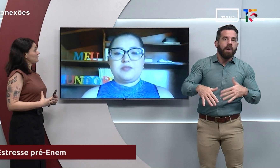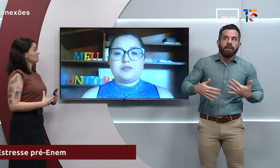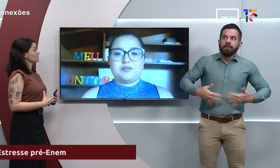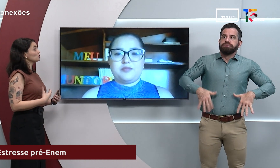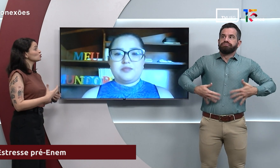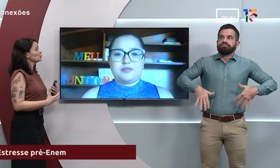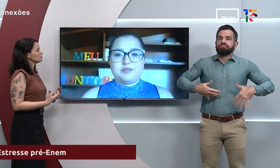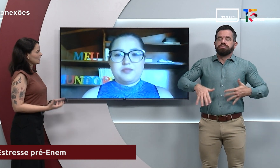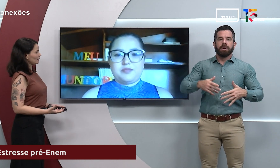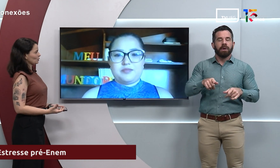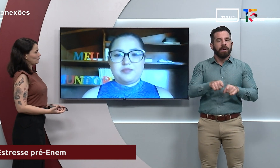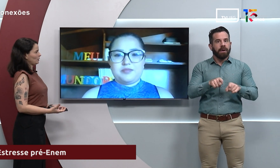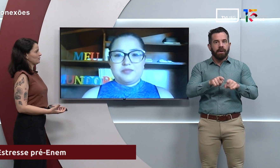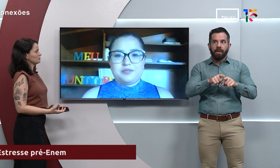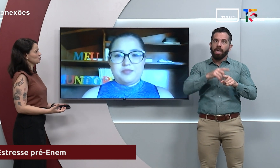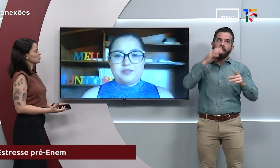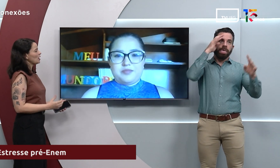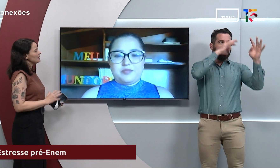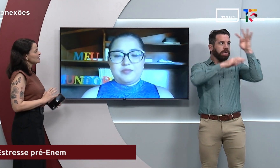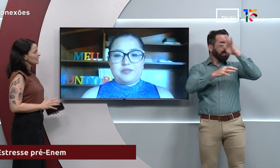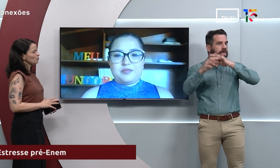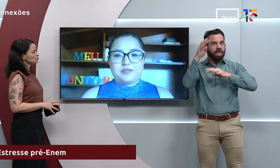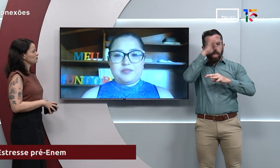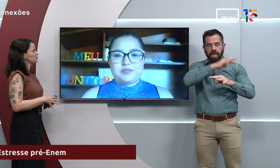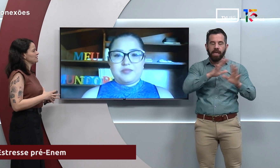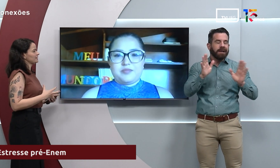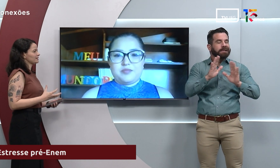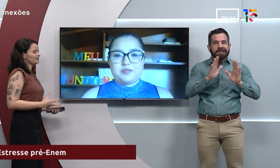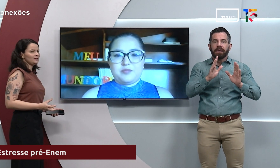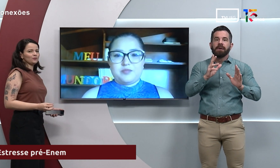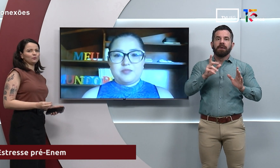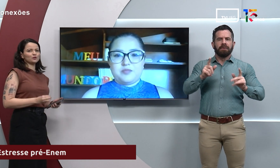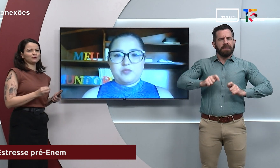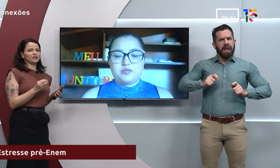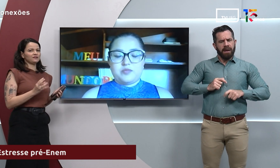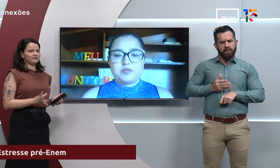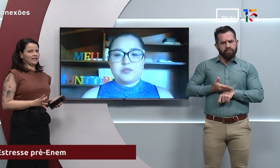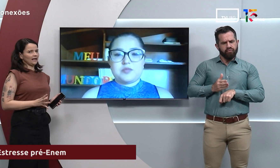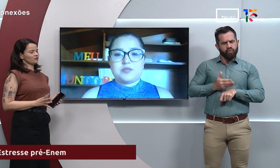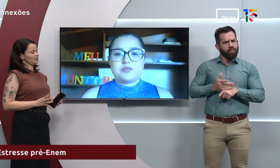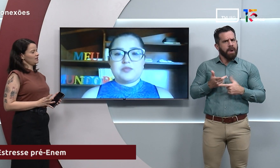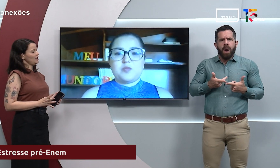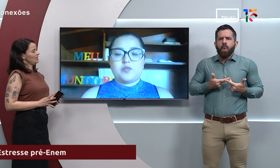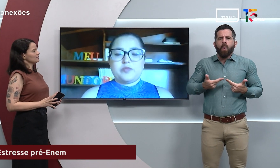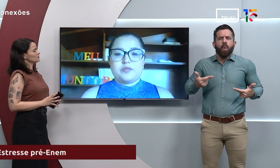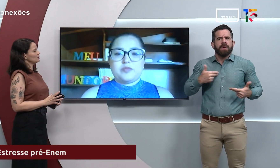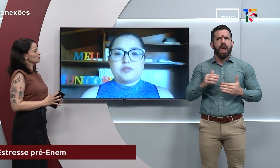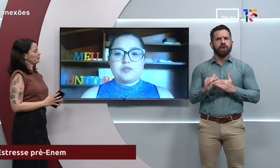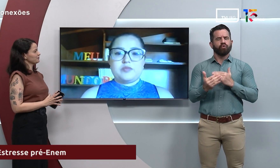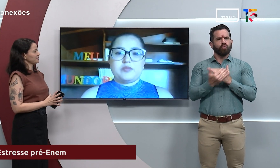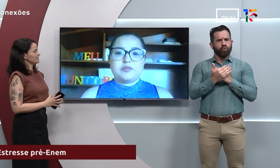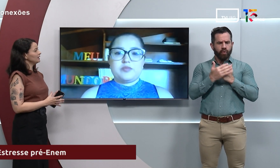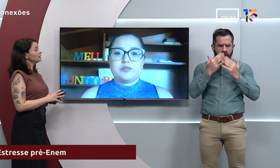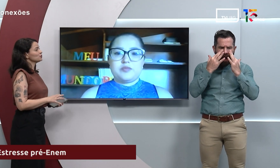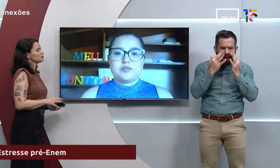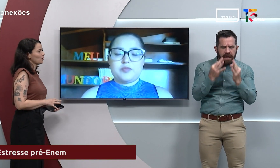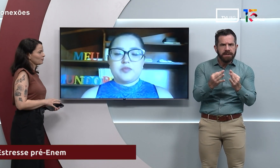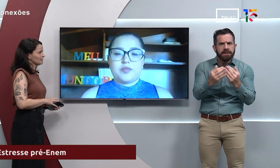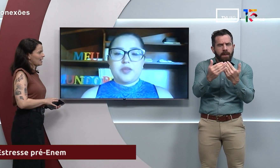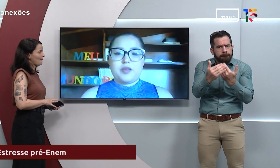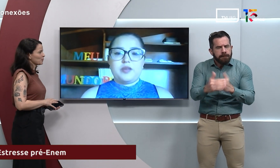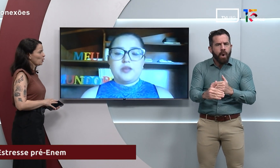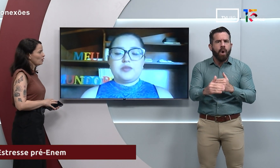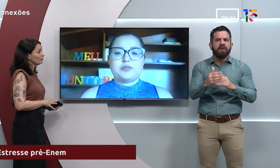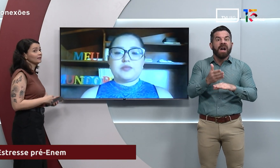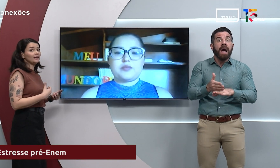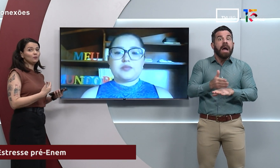que às vezes se desconcentram por causa disso. Tem algum tipo de exercício, algum tipo de atividade que esse estudante pode fazer antes de